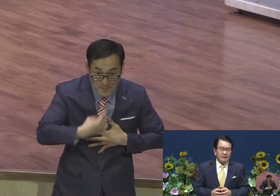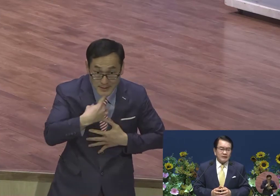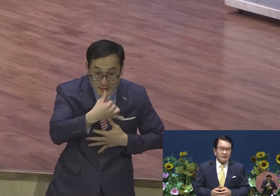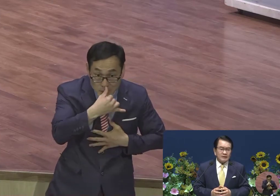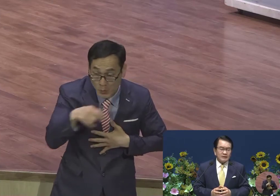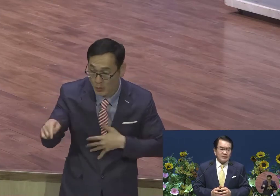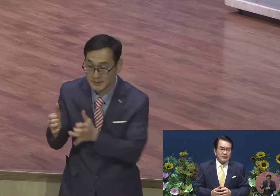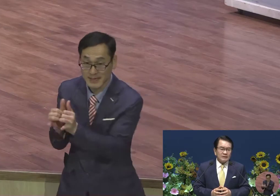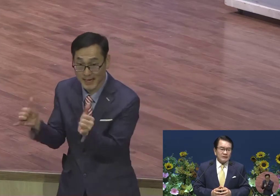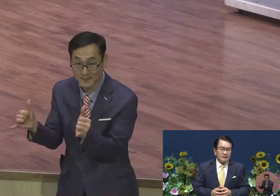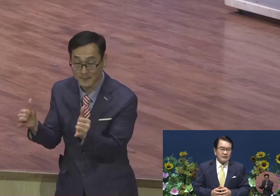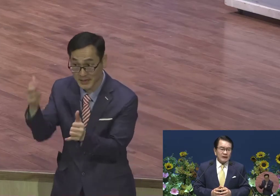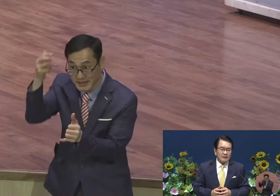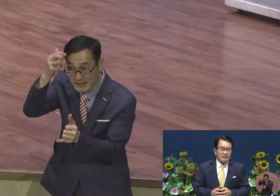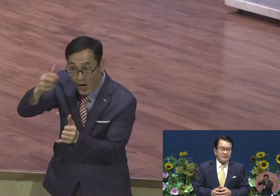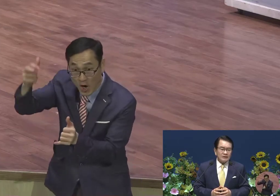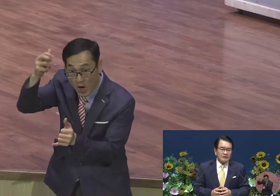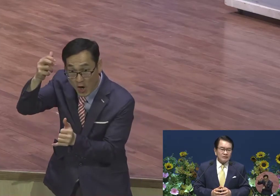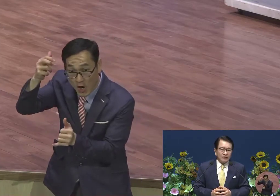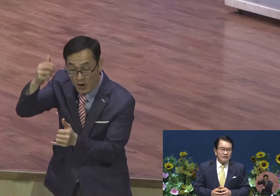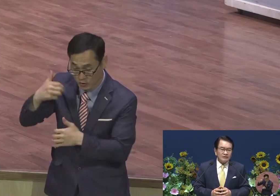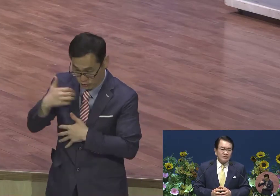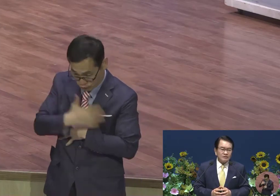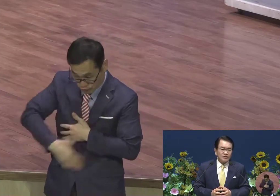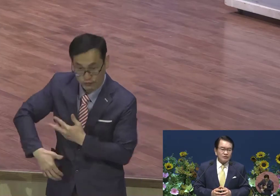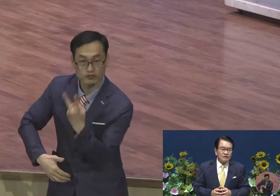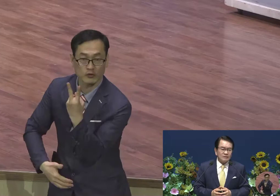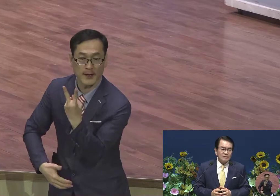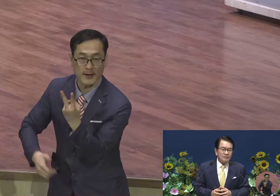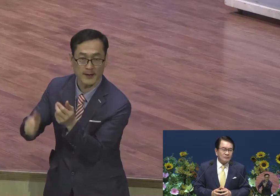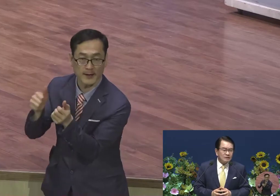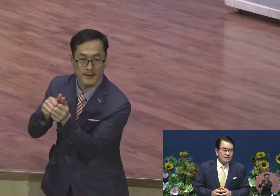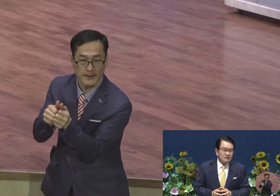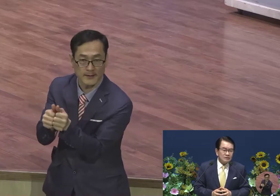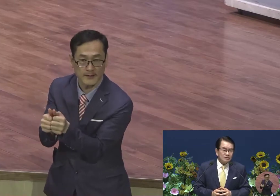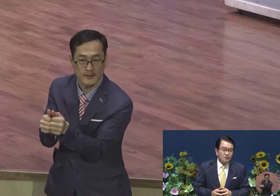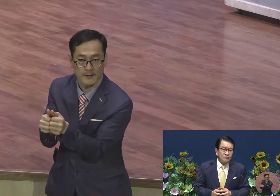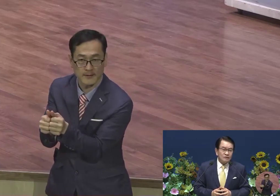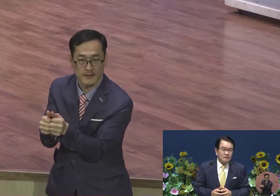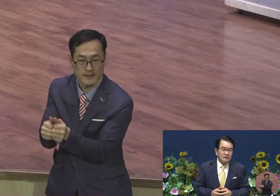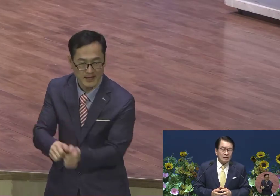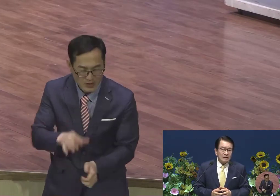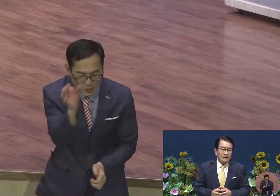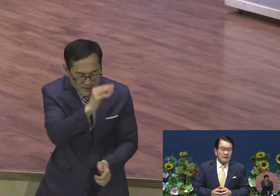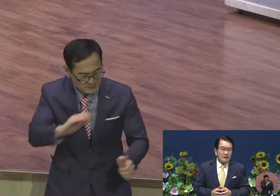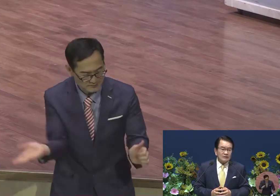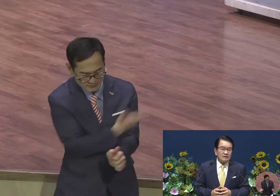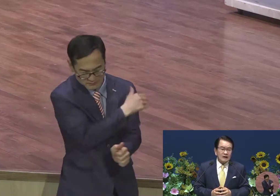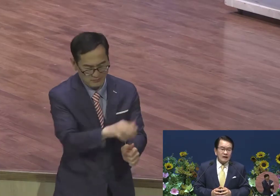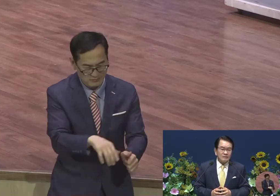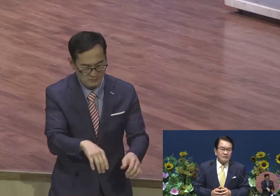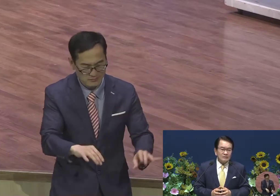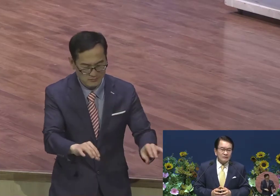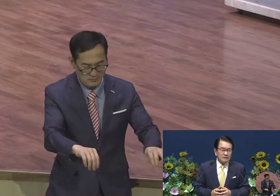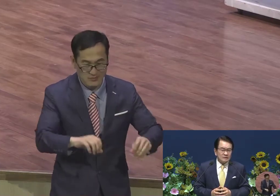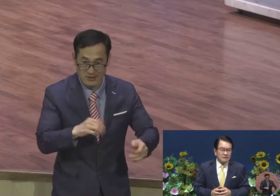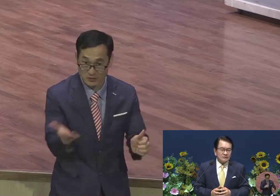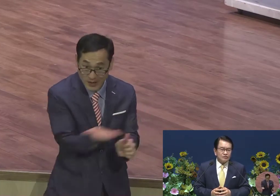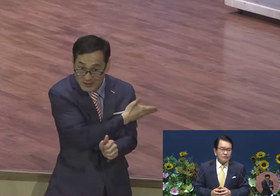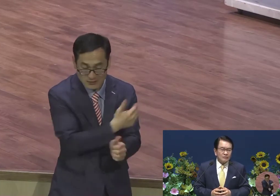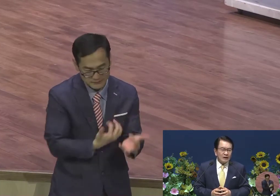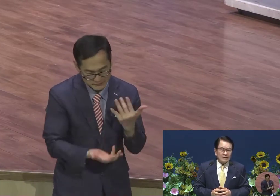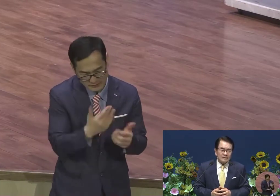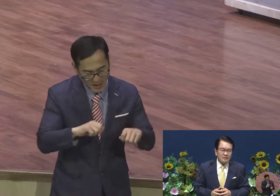그냥 개든 돼지든 소든 잡아먹으면 끝이에요. 죽으면 끝이야. 그런데 사람은